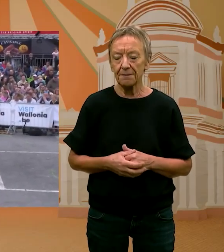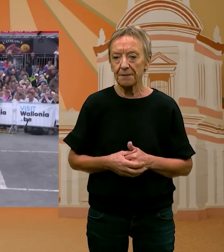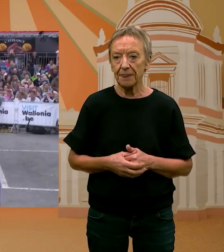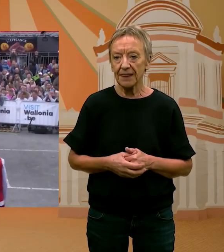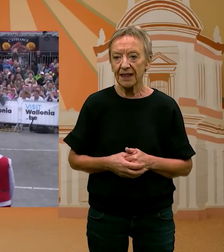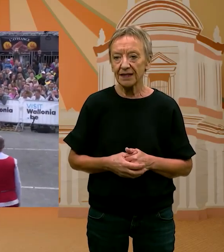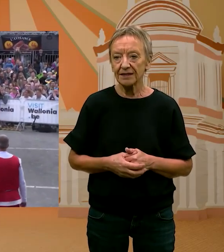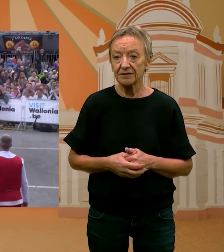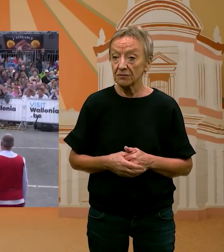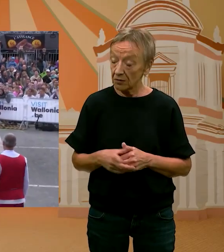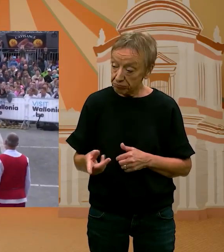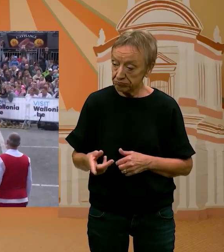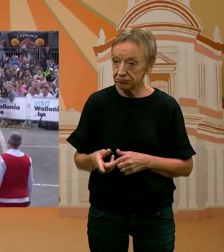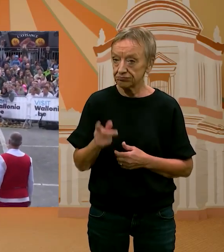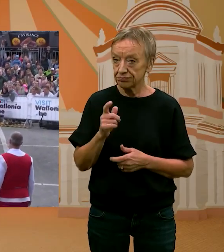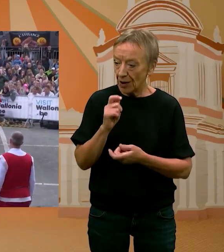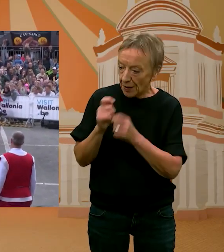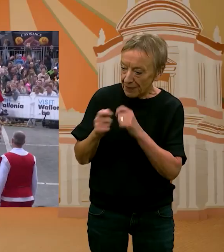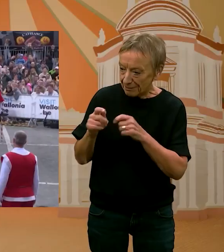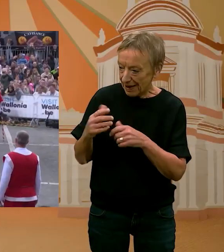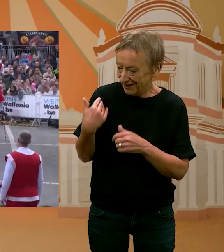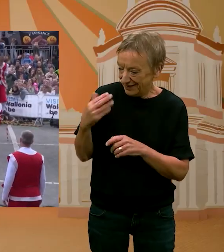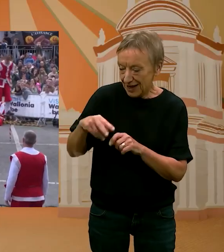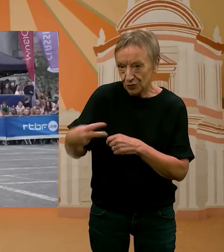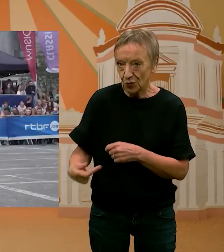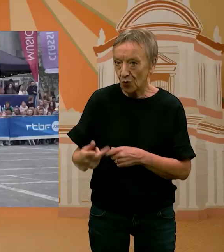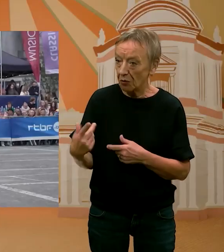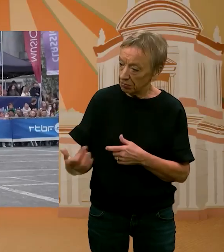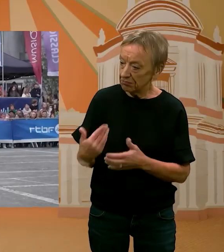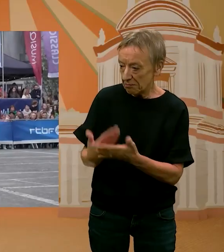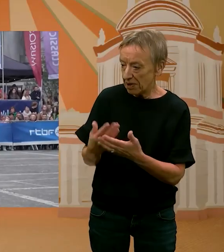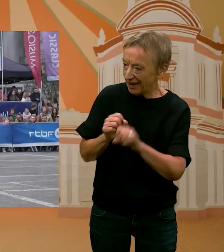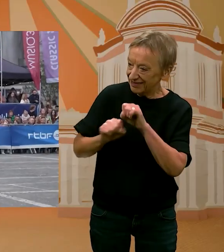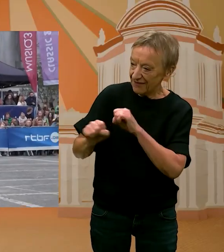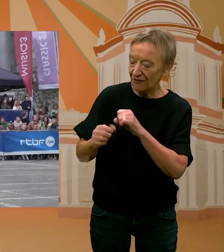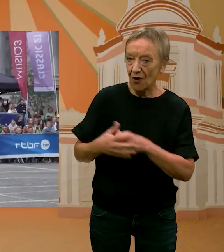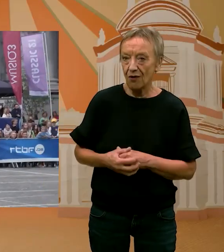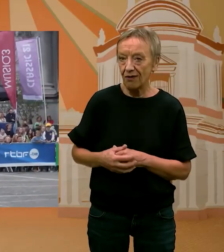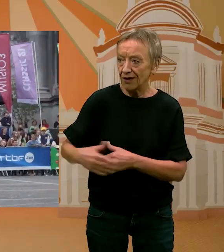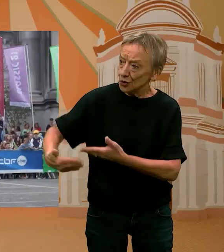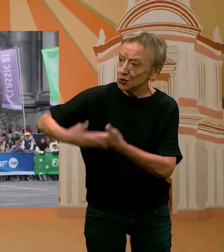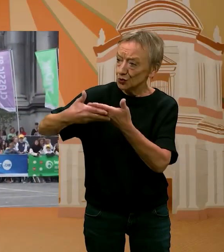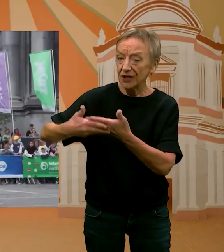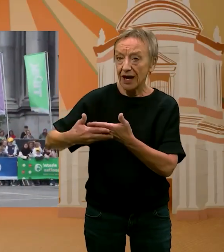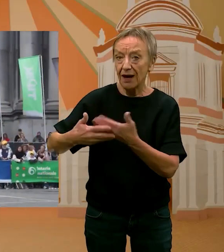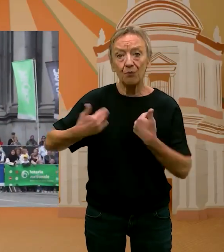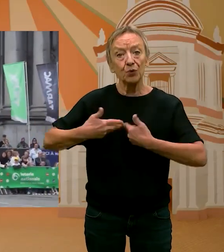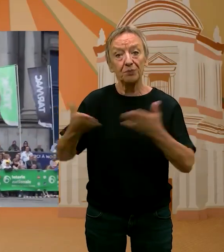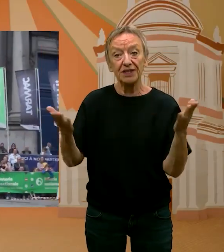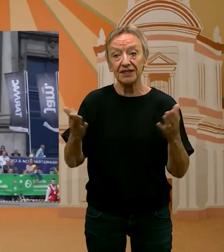résistance accueillie par le public et poussée par le public de la place Saint-Aubin. Et puis à un moment, c'est la joue de trop, c'est le coup de trop, c'est la